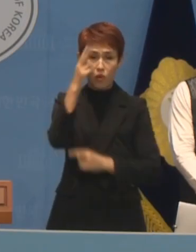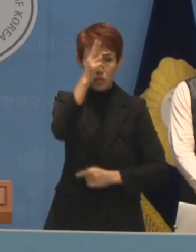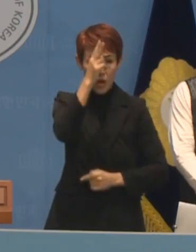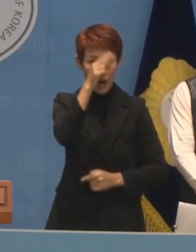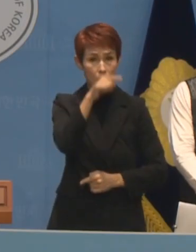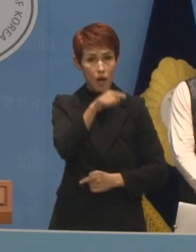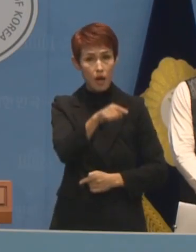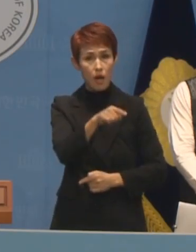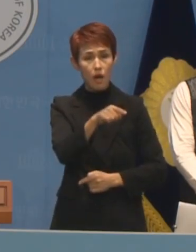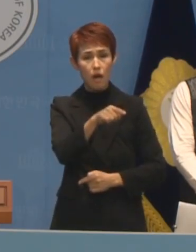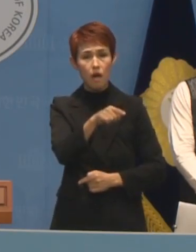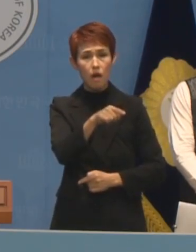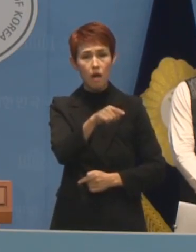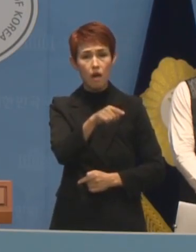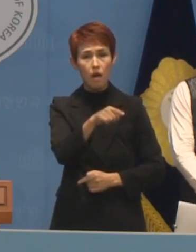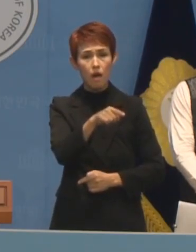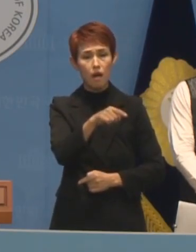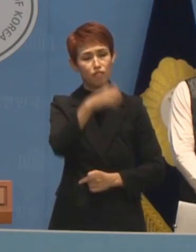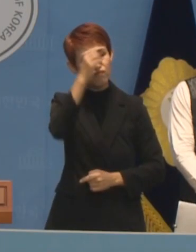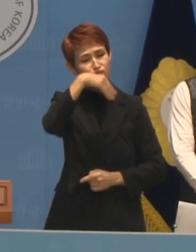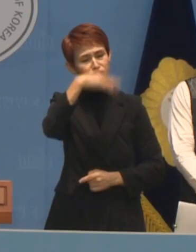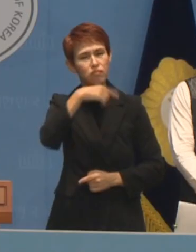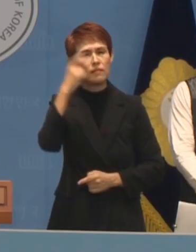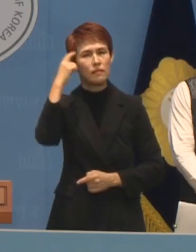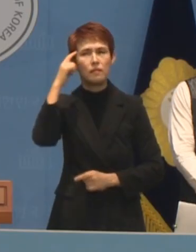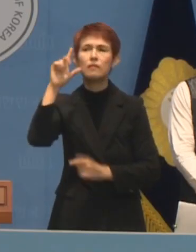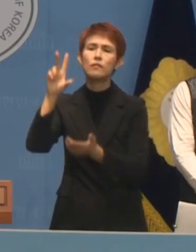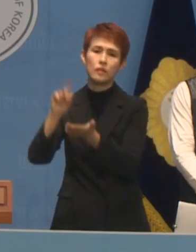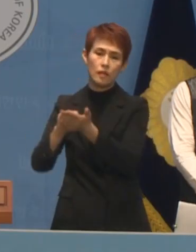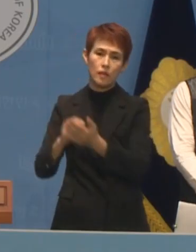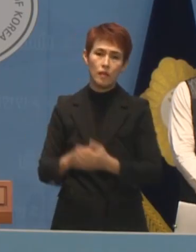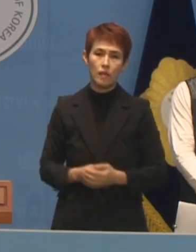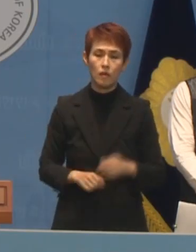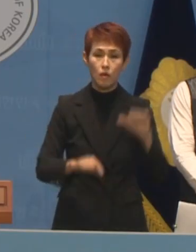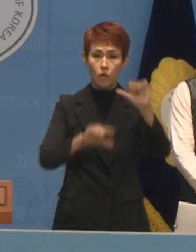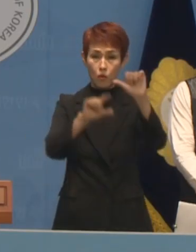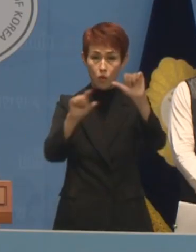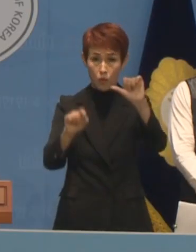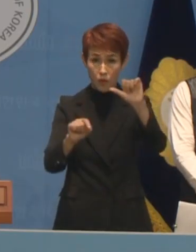너무도 쉽게 생각하고 있습니다. 지난 5월